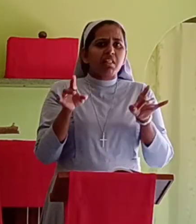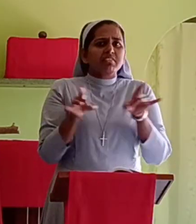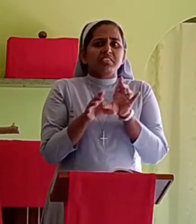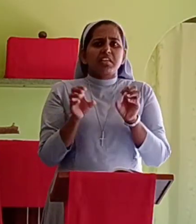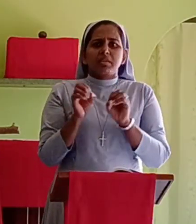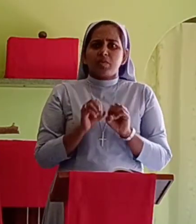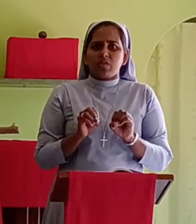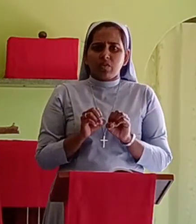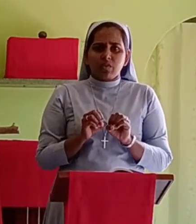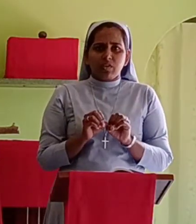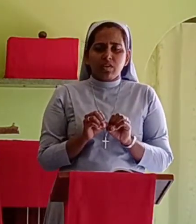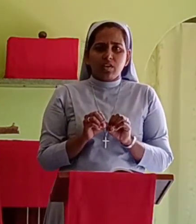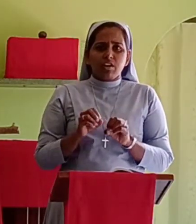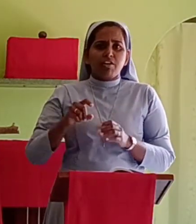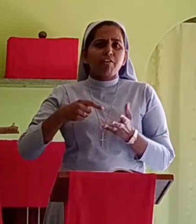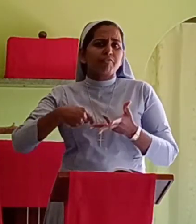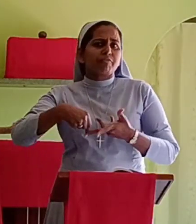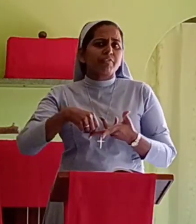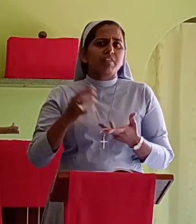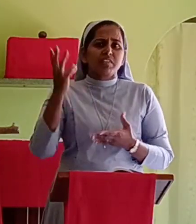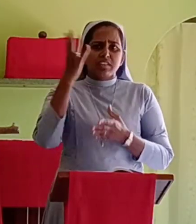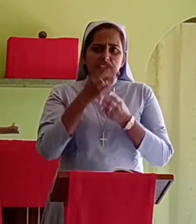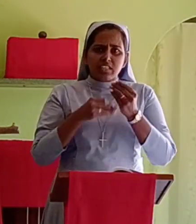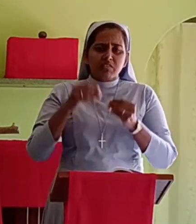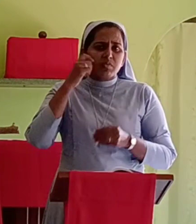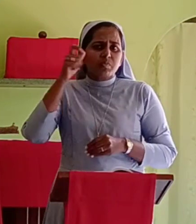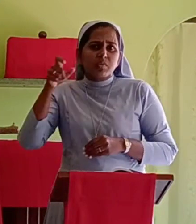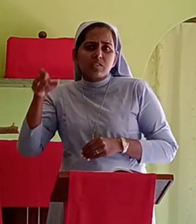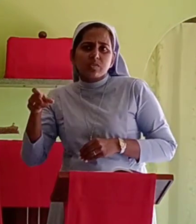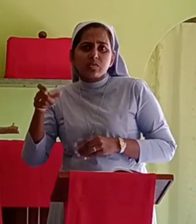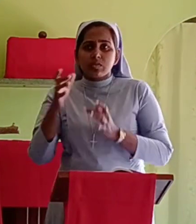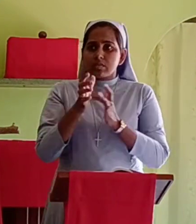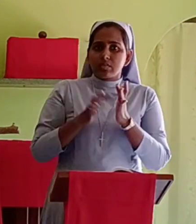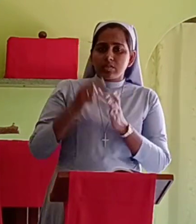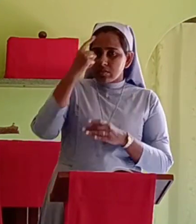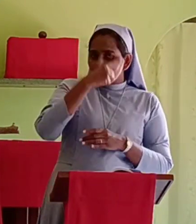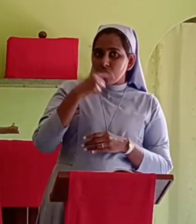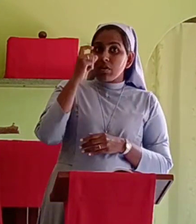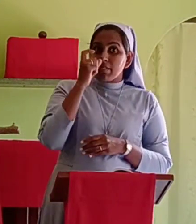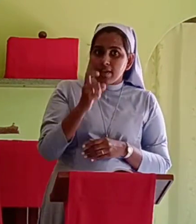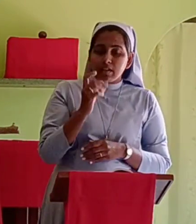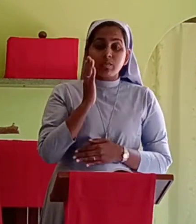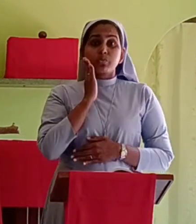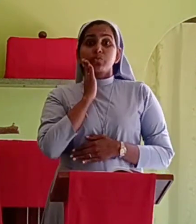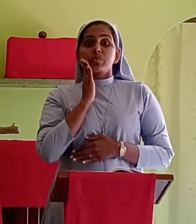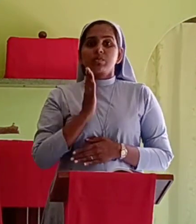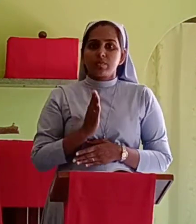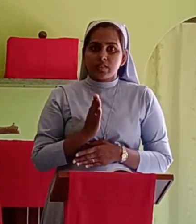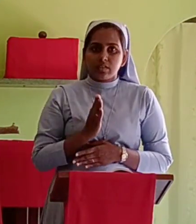ජාතීහු එතුමානන් දැක මවිතයට පත්වෙති. රජවරු විස්මයෙන් විස්මයට පත්ව නිහඬව සිටිති.